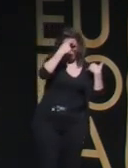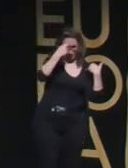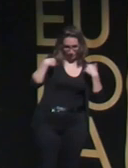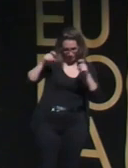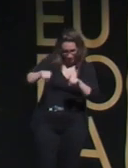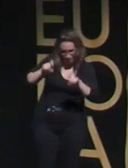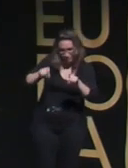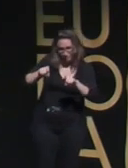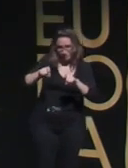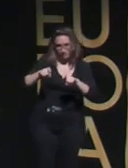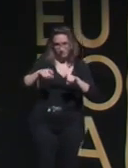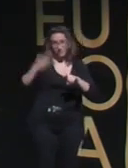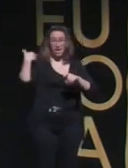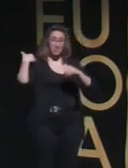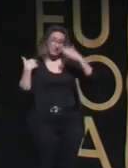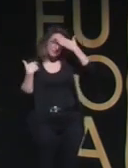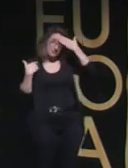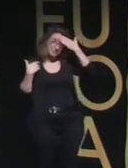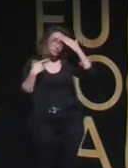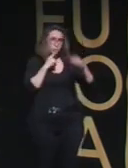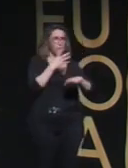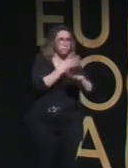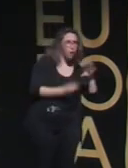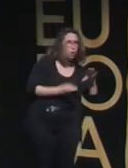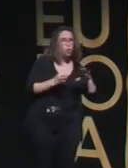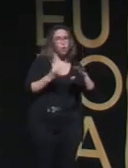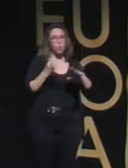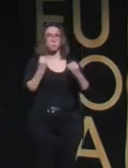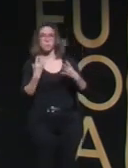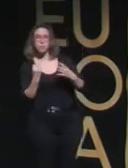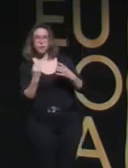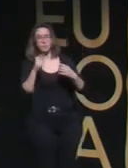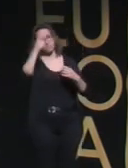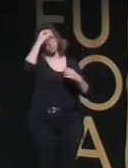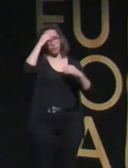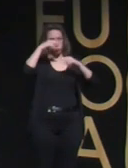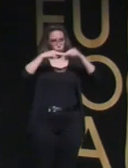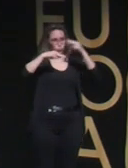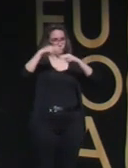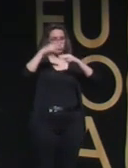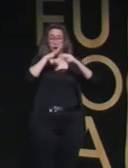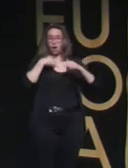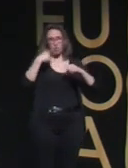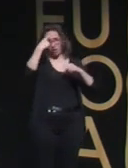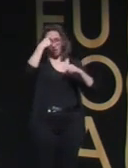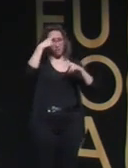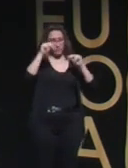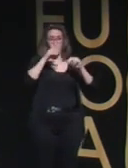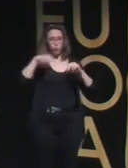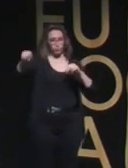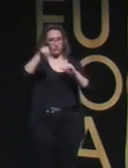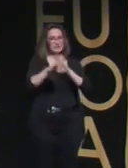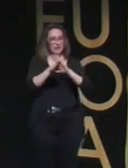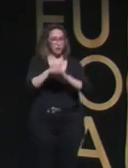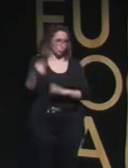antes se hacía del lóbulo prefrontal equivocándose o no. Pero ahora estamos dejando de ser lóbulo prefrontal porque estamos todavía en amígdala también muchos de nosotros. ¿Eh?